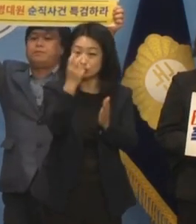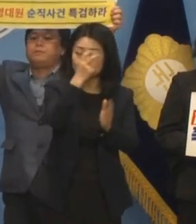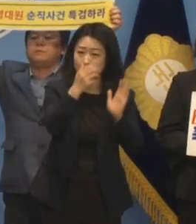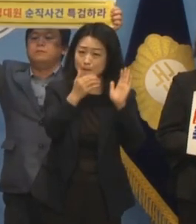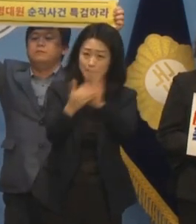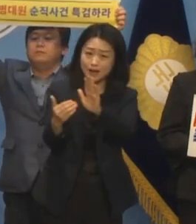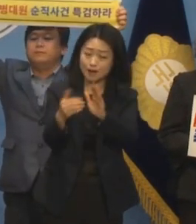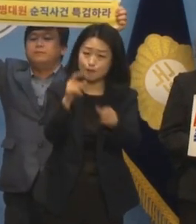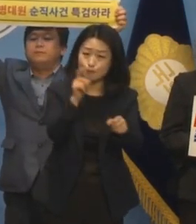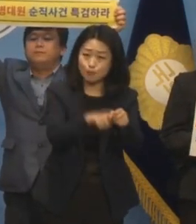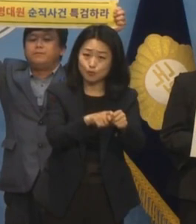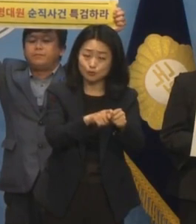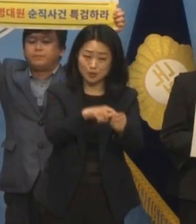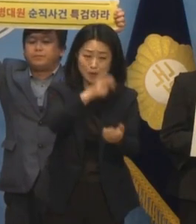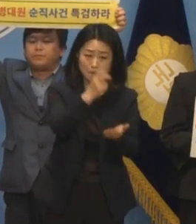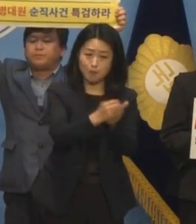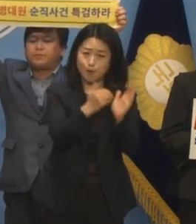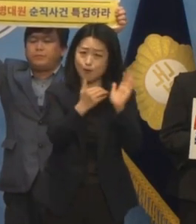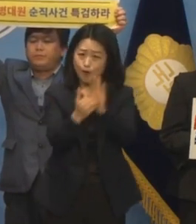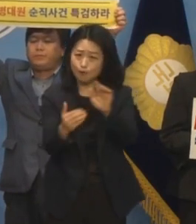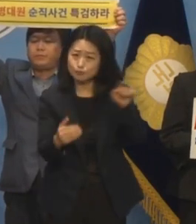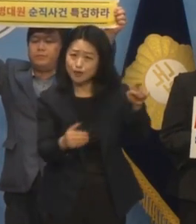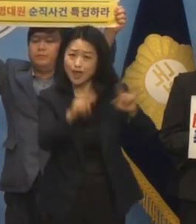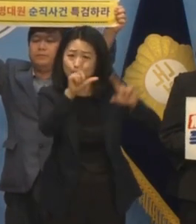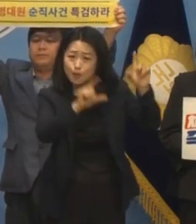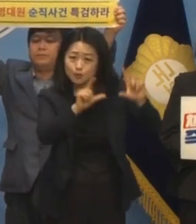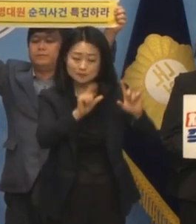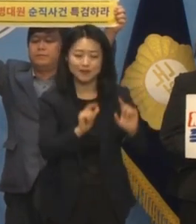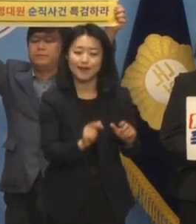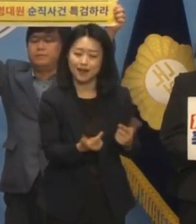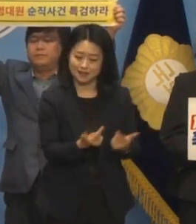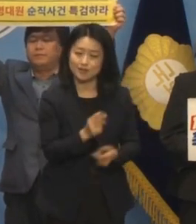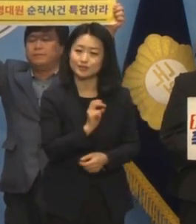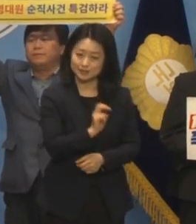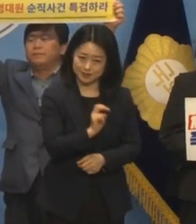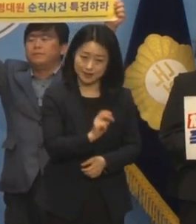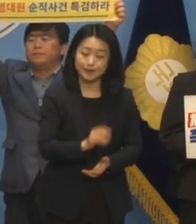위해 거부권을 행사하는 최소한 그런 모습은 아니었을 겁니다.